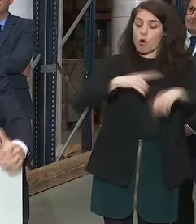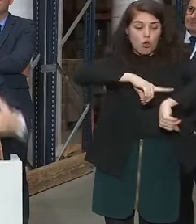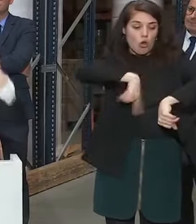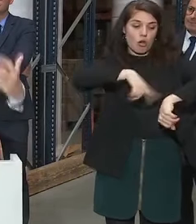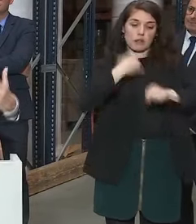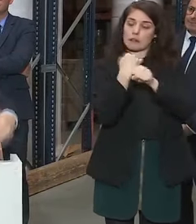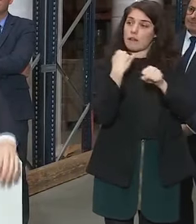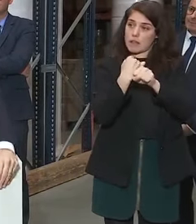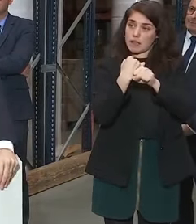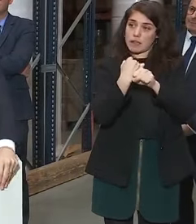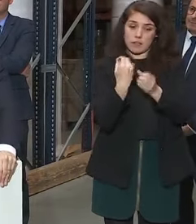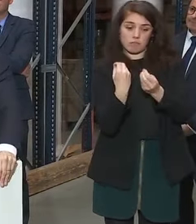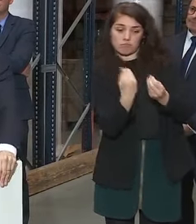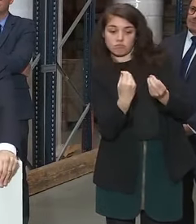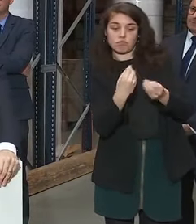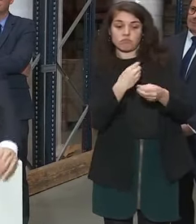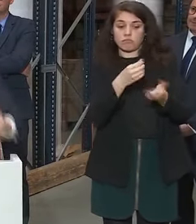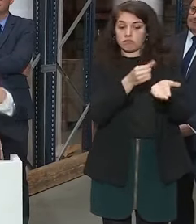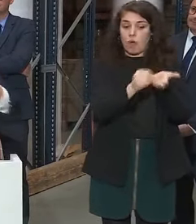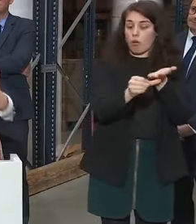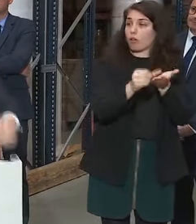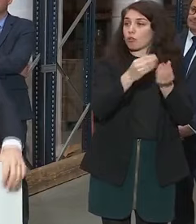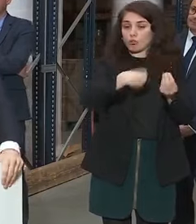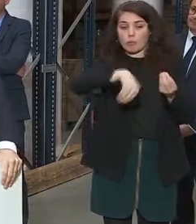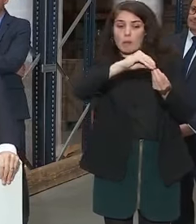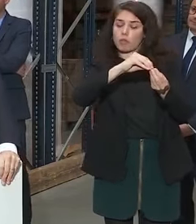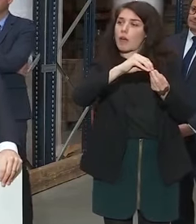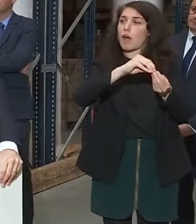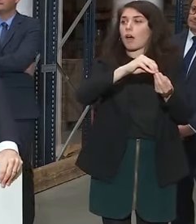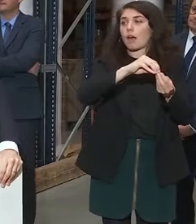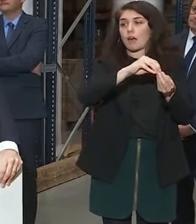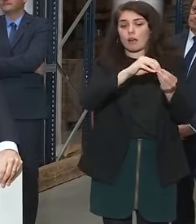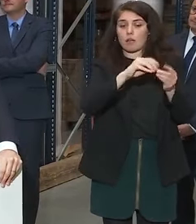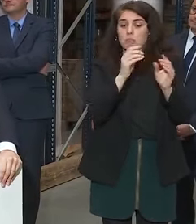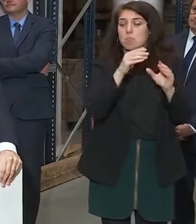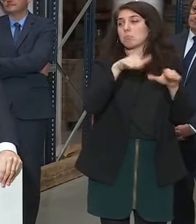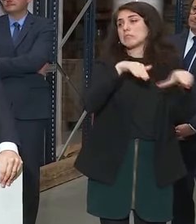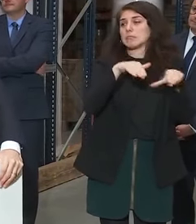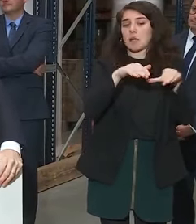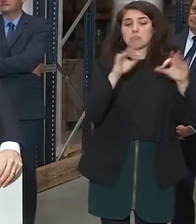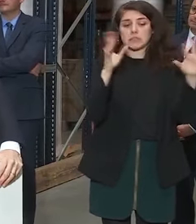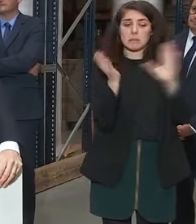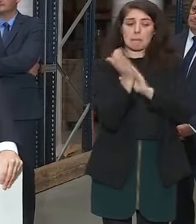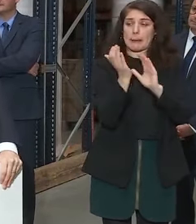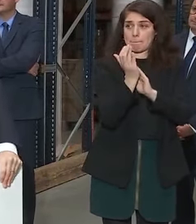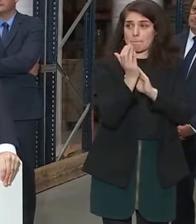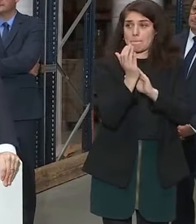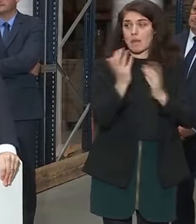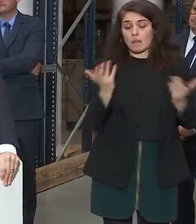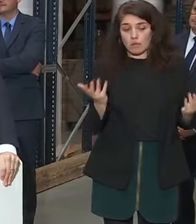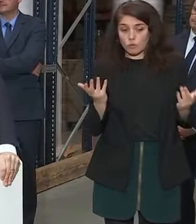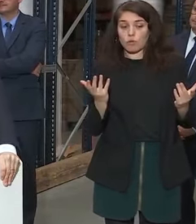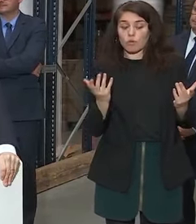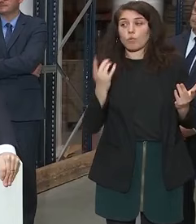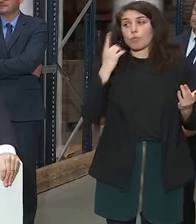particulier en les payant comme les heures supplémentaires et un dispositif justement de prime. Et je souhaite que nous puissions